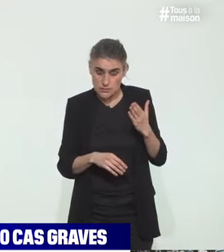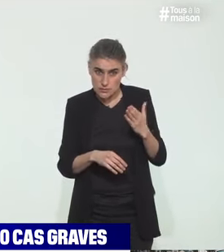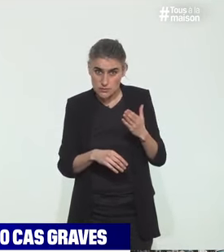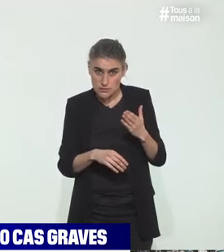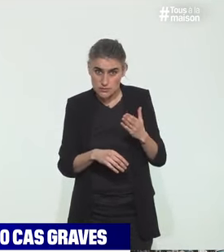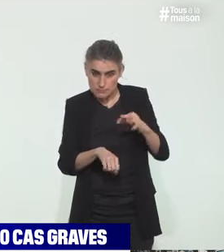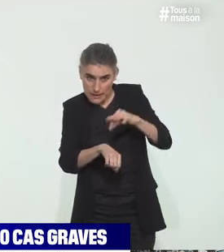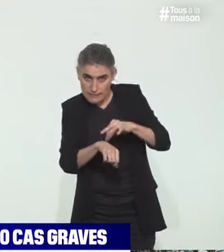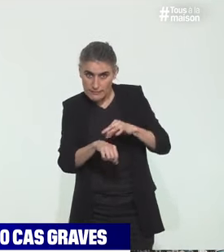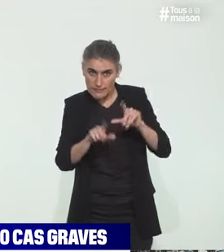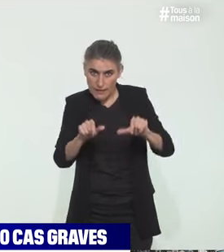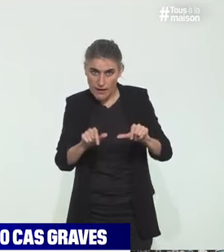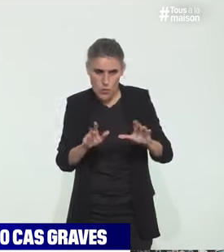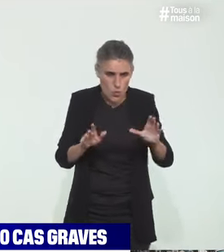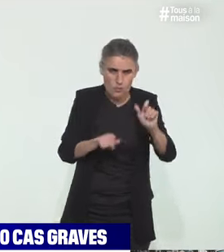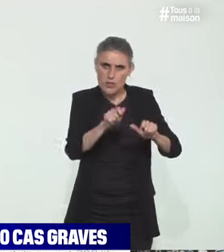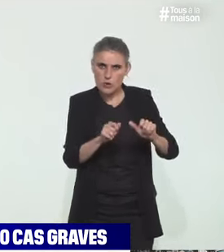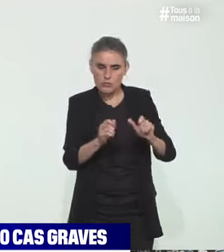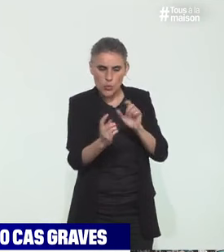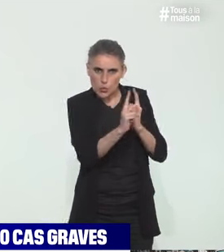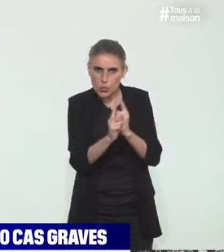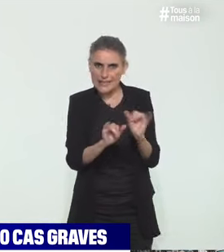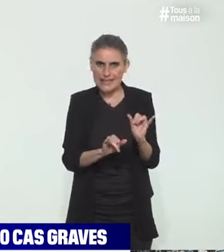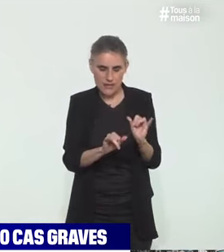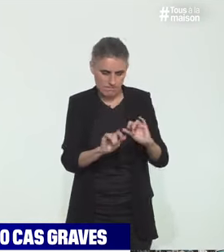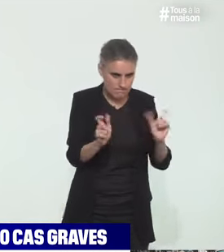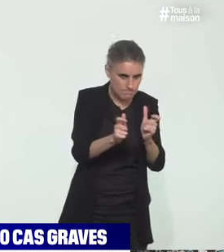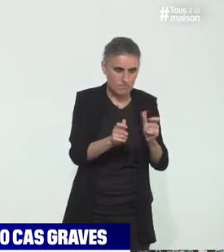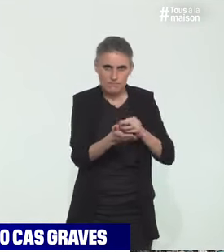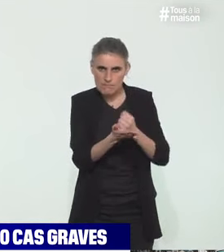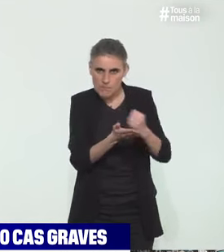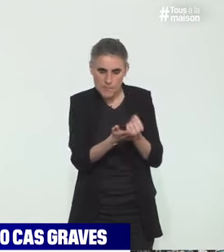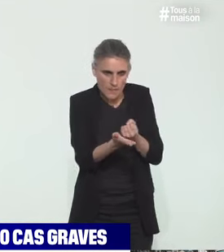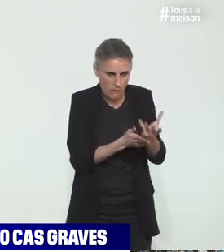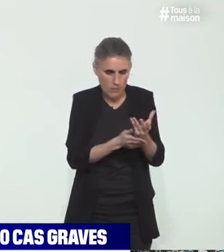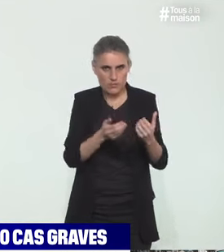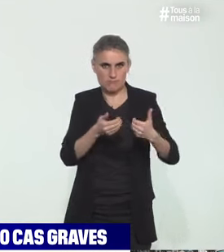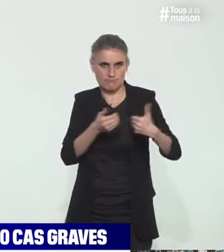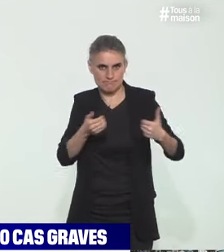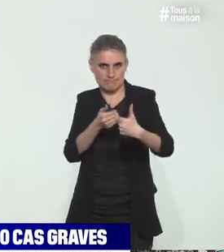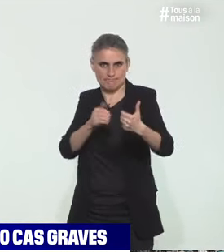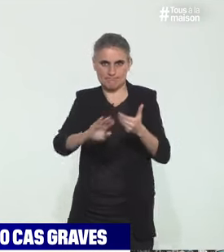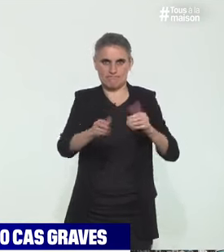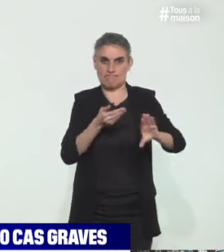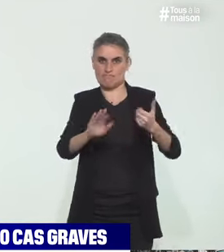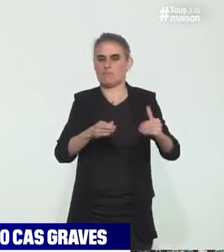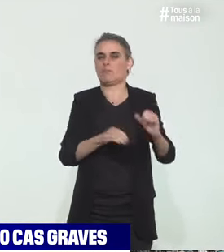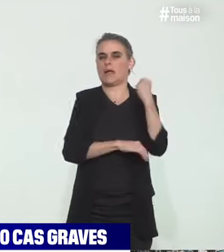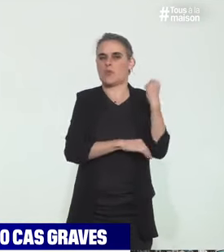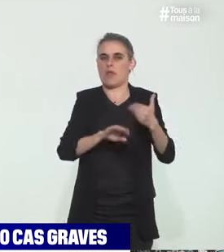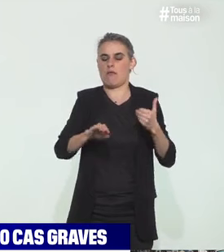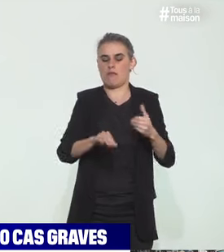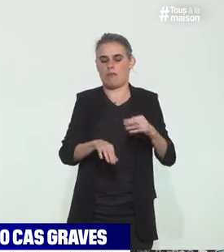pouvoir repérer les cas contacts et donc de pouvoir isoler toutes les personnes porteuses du virus pour lutter très efficacement contre la circulation